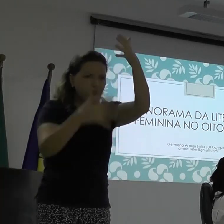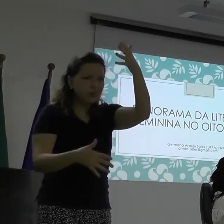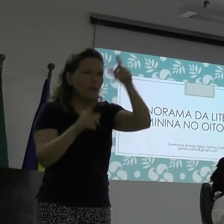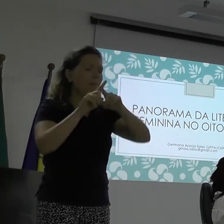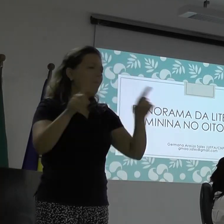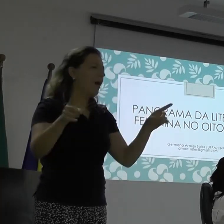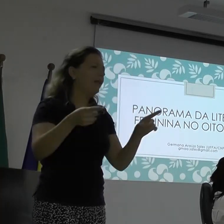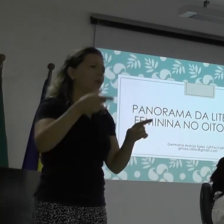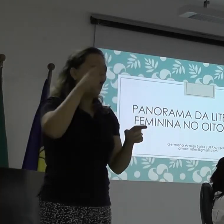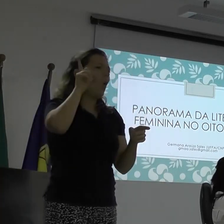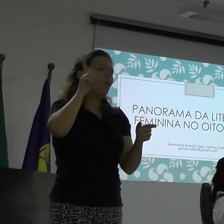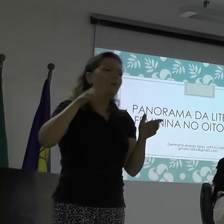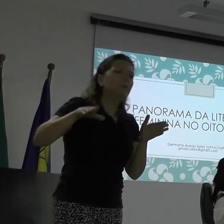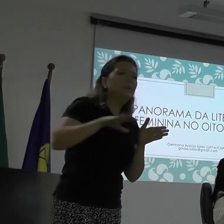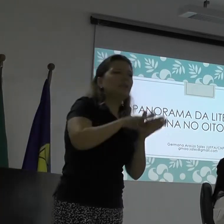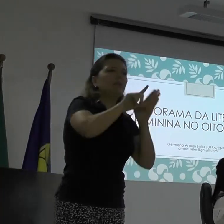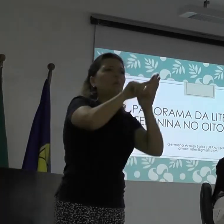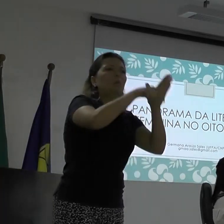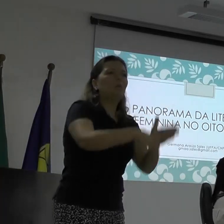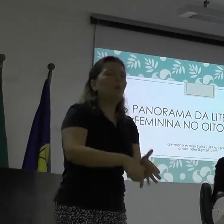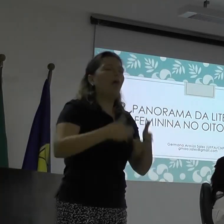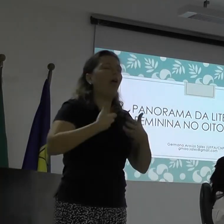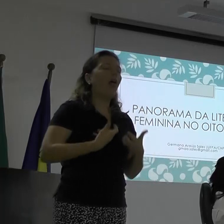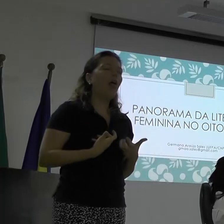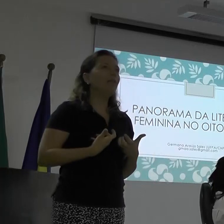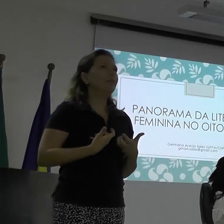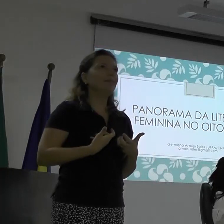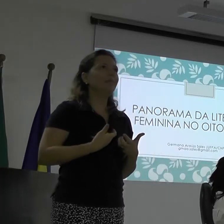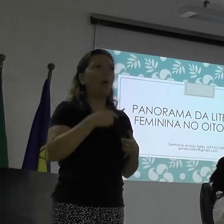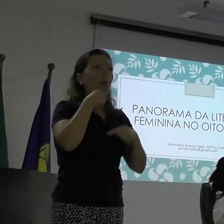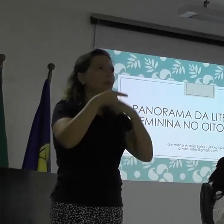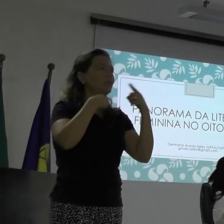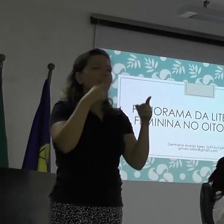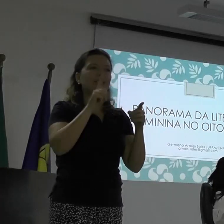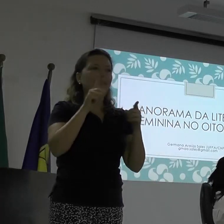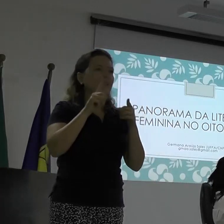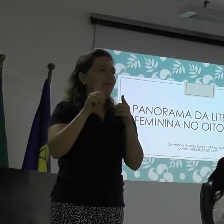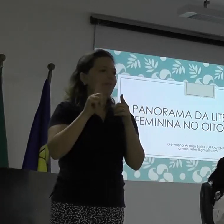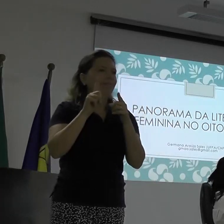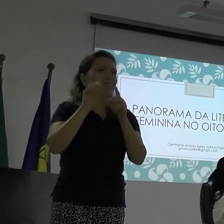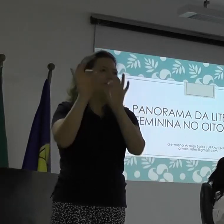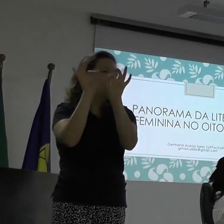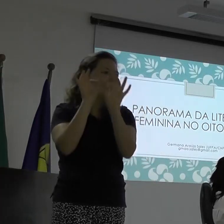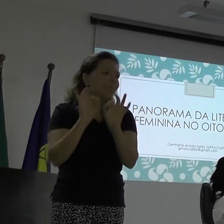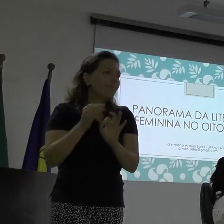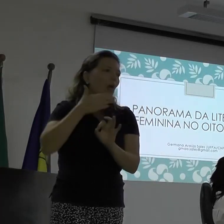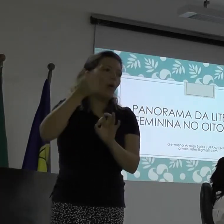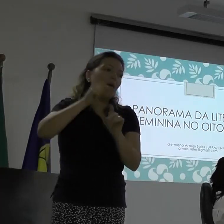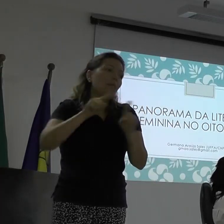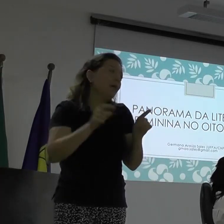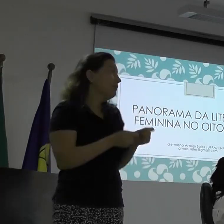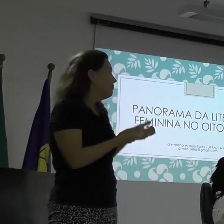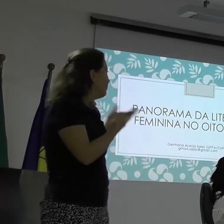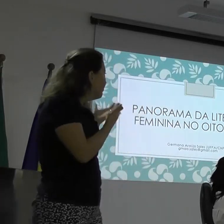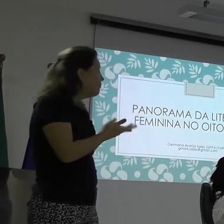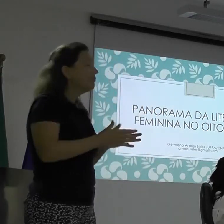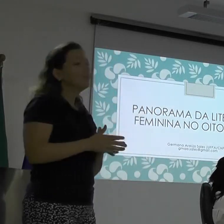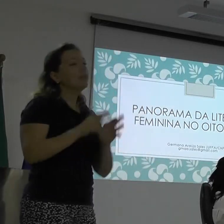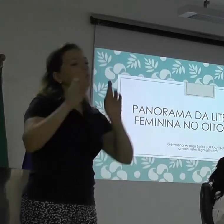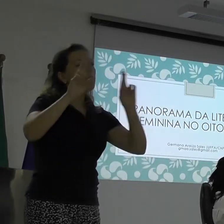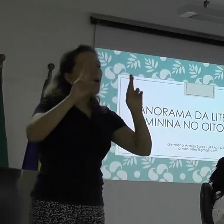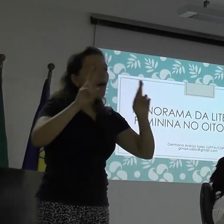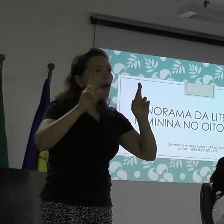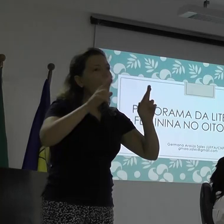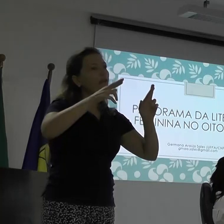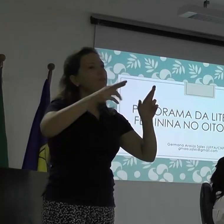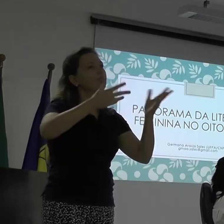bem acabada, então não consegui fazer mais nada. Mas eu espero que a gente consiga conversar e se completar